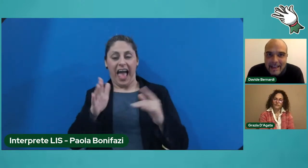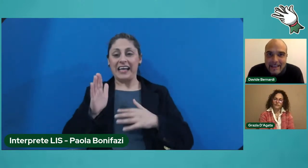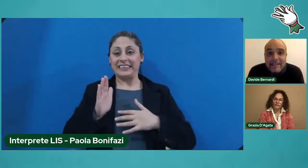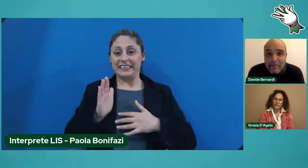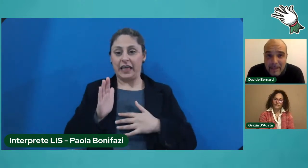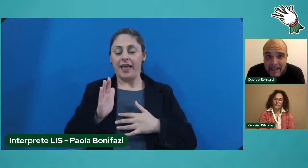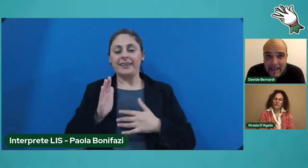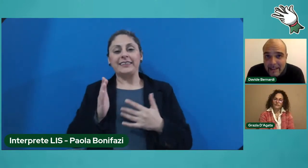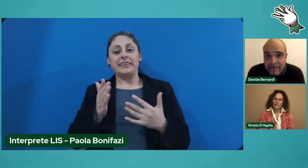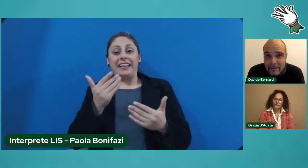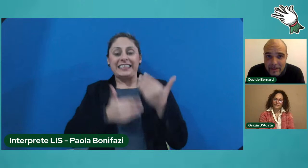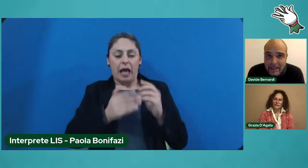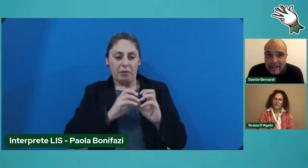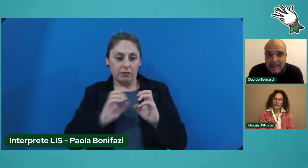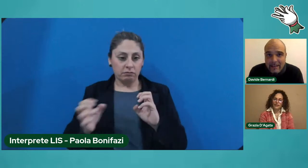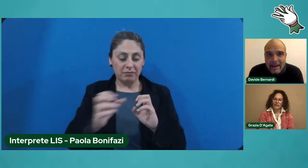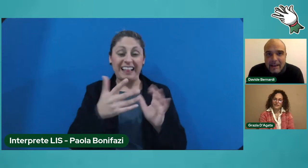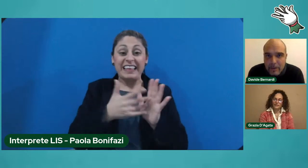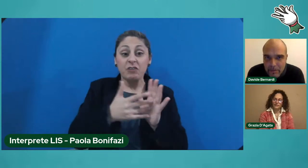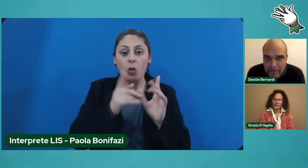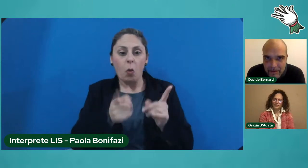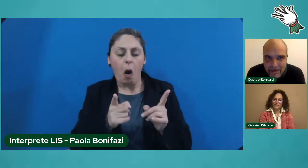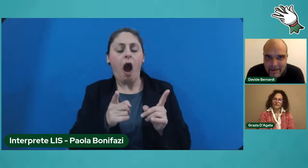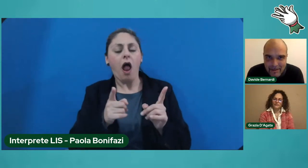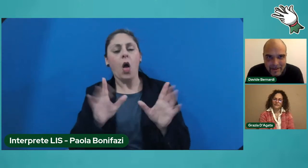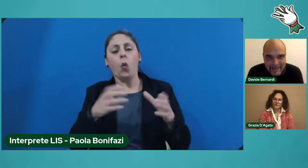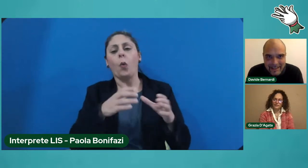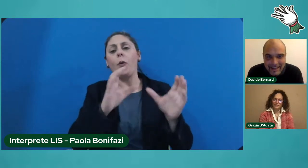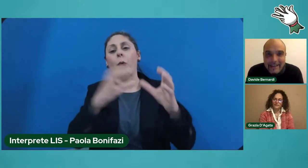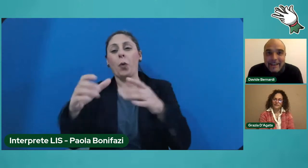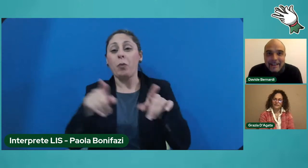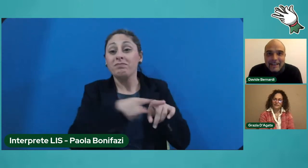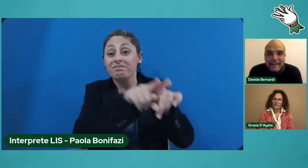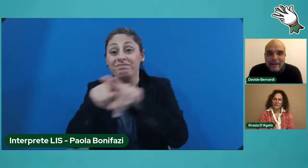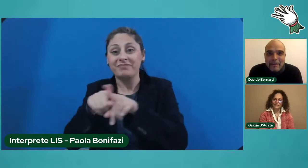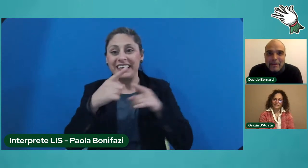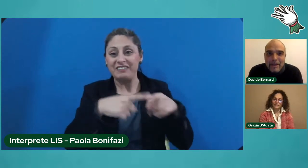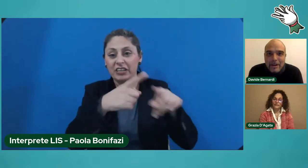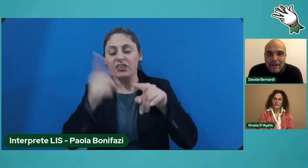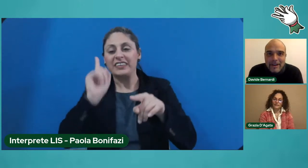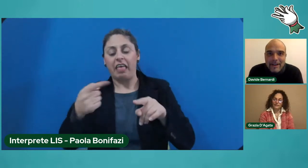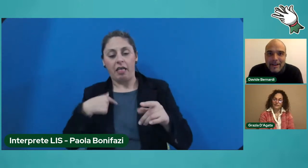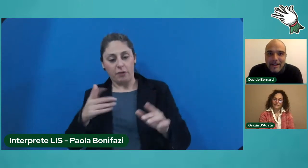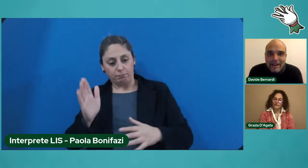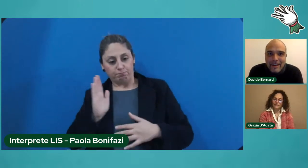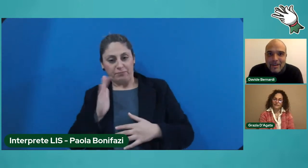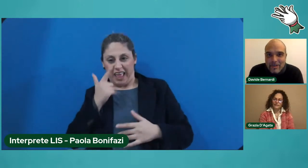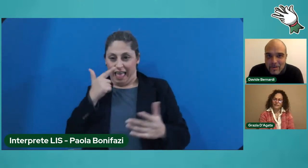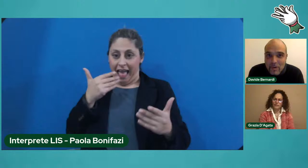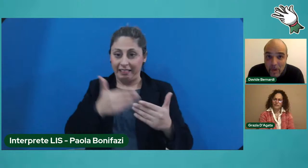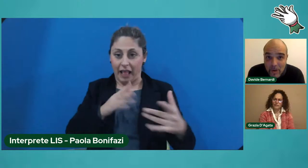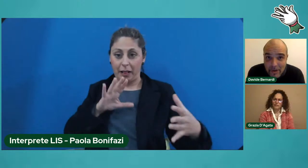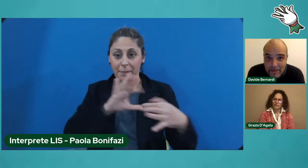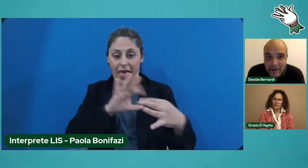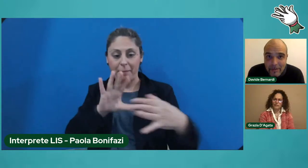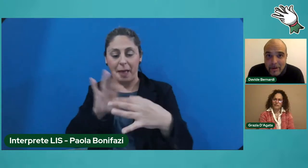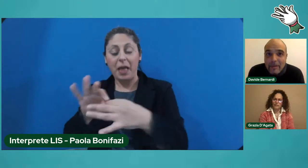varie disabilità e difficoltà che i vari gruppi possano presentare. Però il nostro sogno proprio è